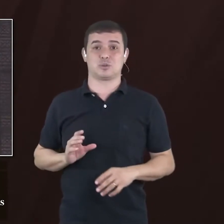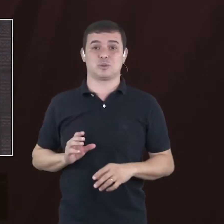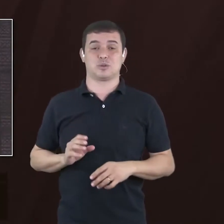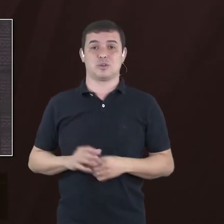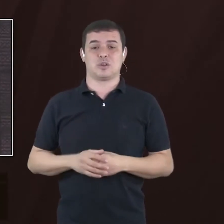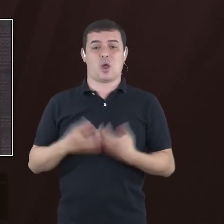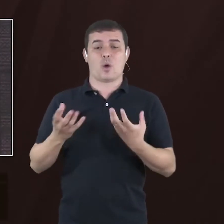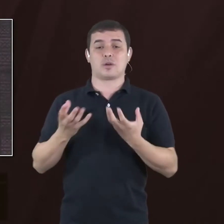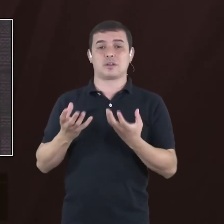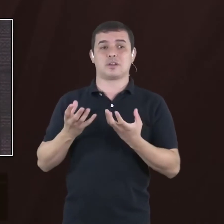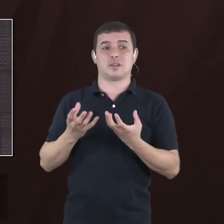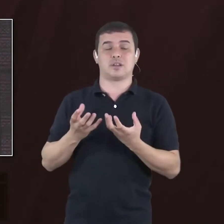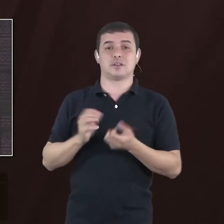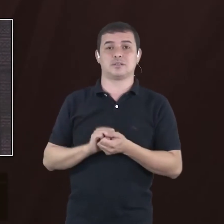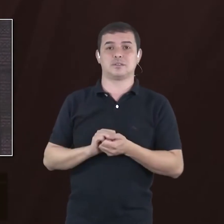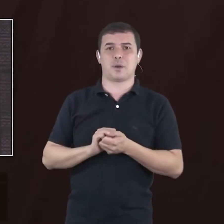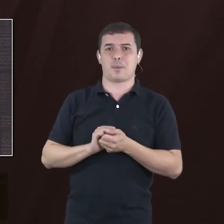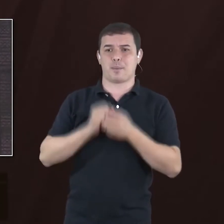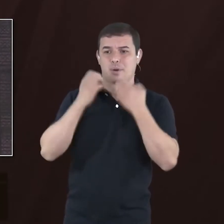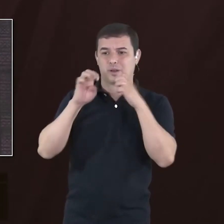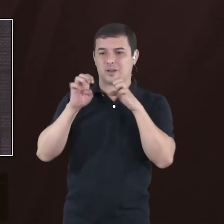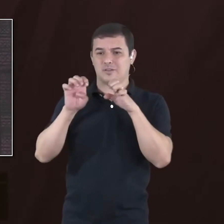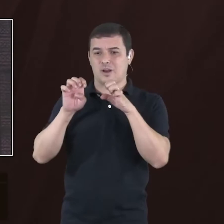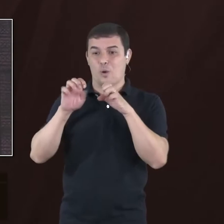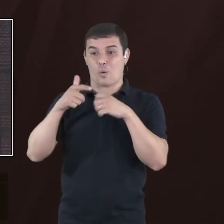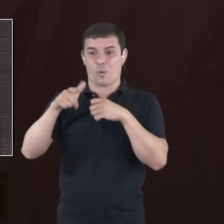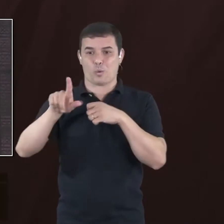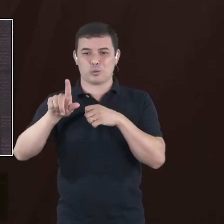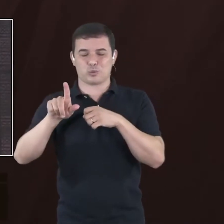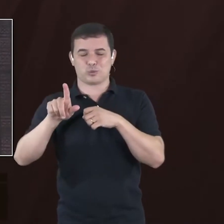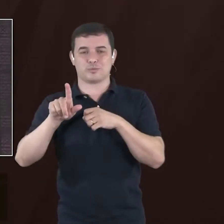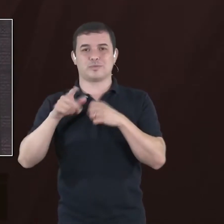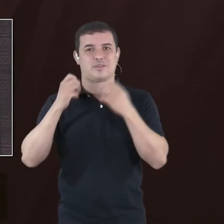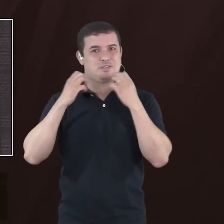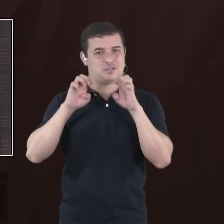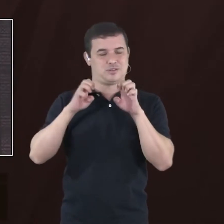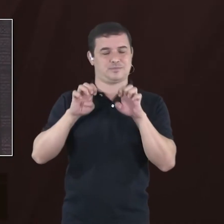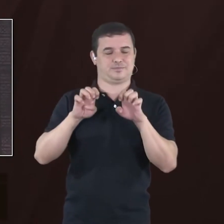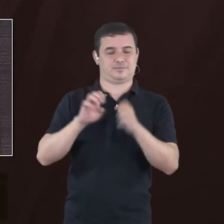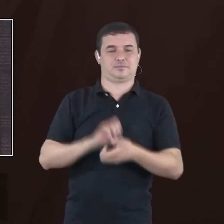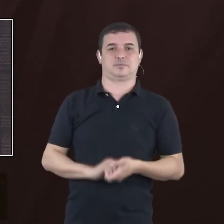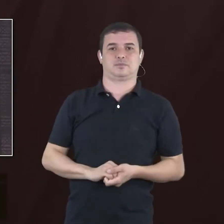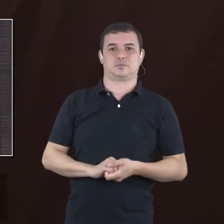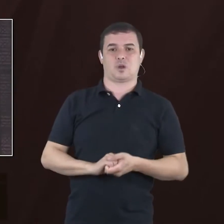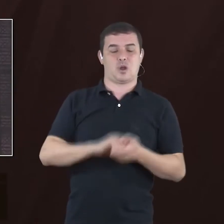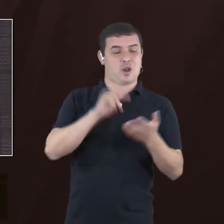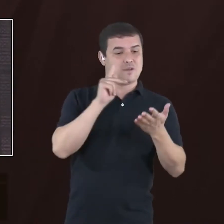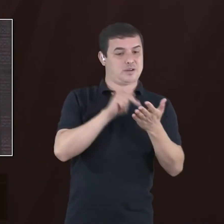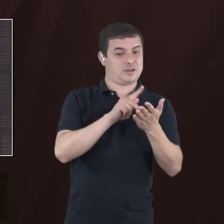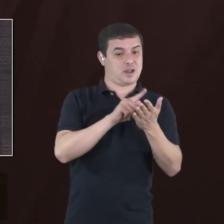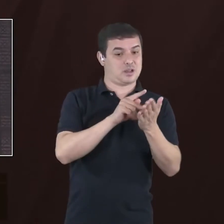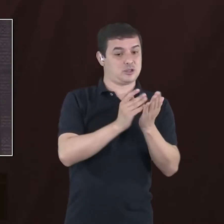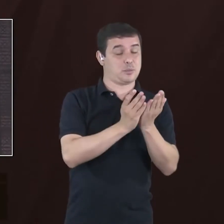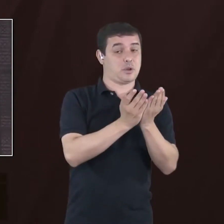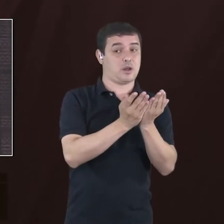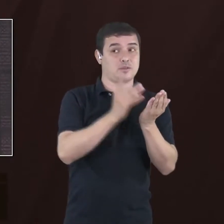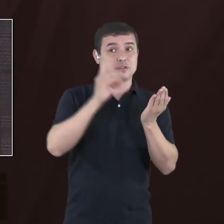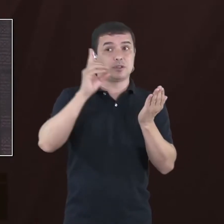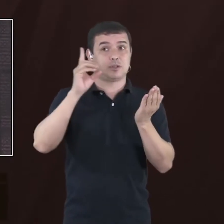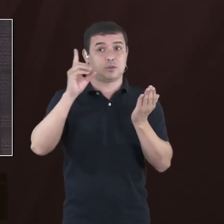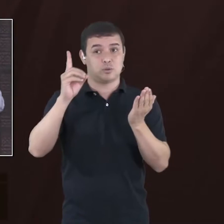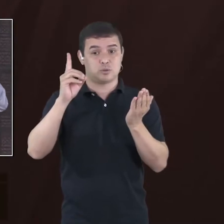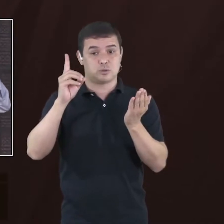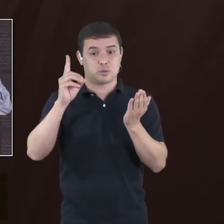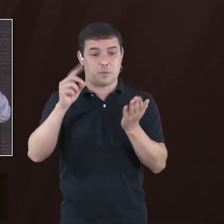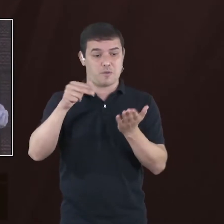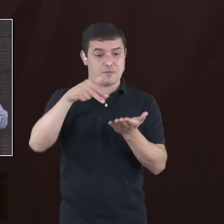aos quais nem ainda por uma hora nos submetemos, para que a verdade do Evangelho permanecesse entre vós. Irmãos,